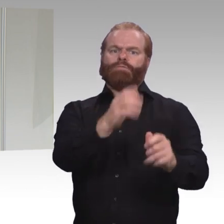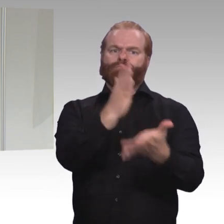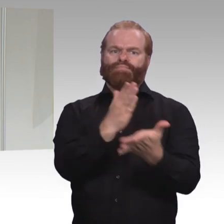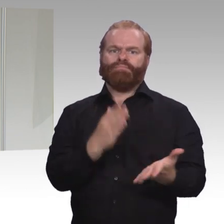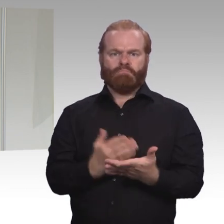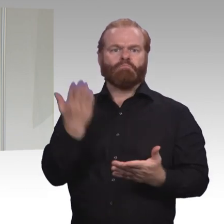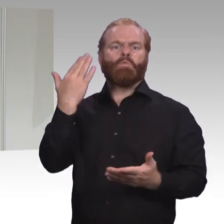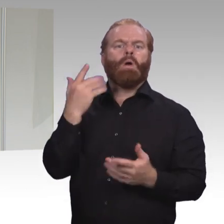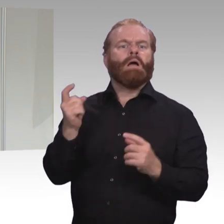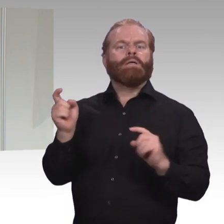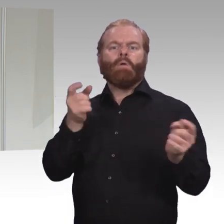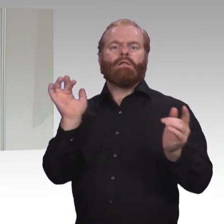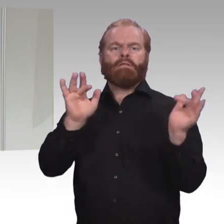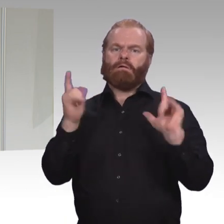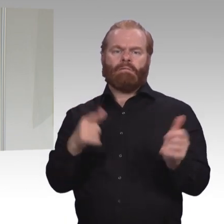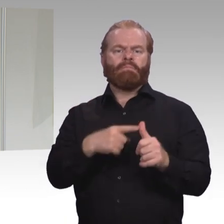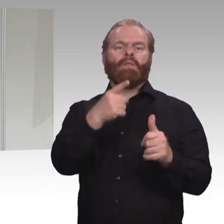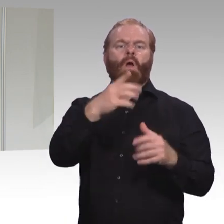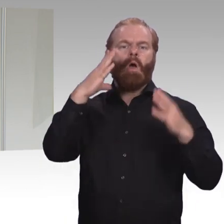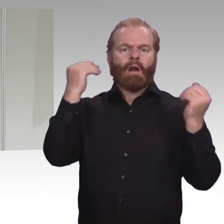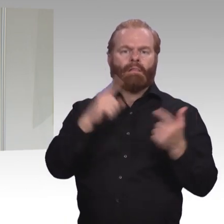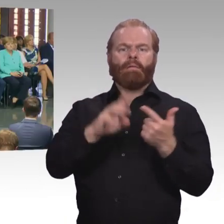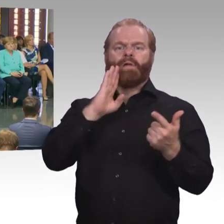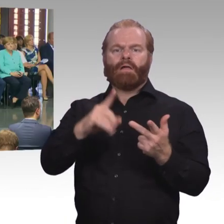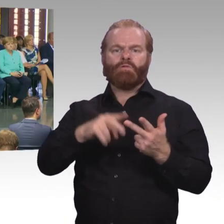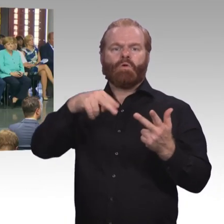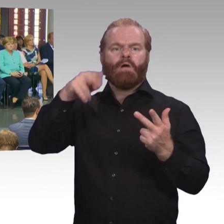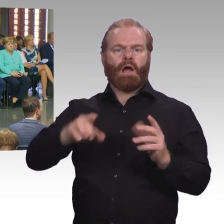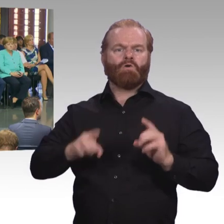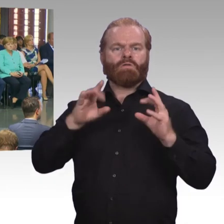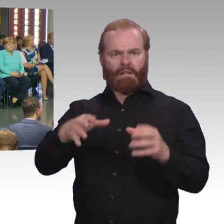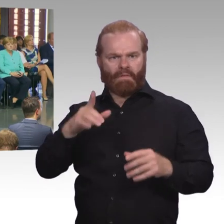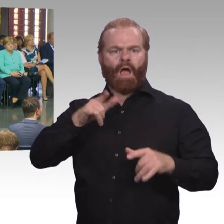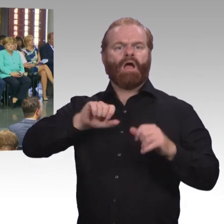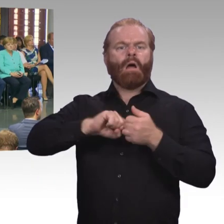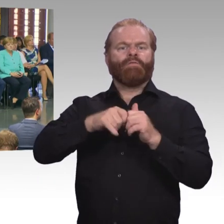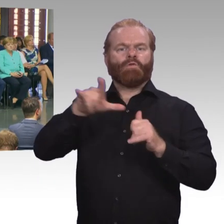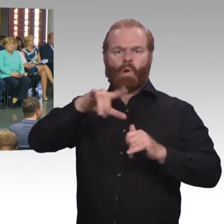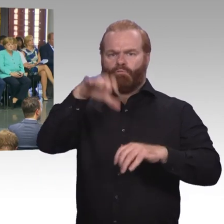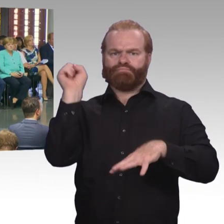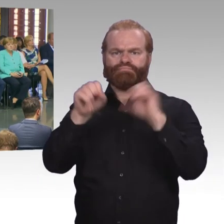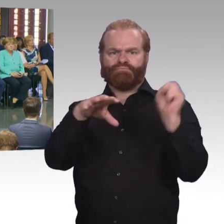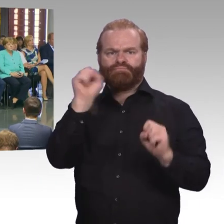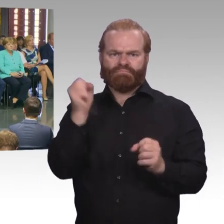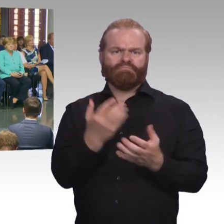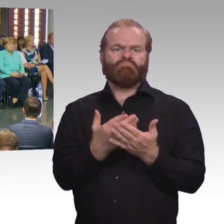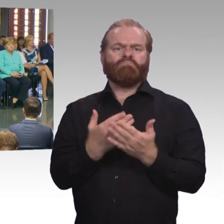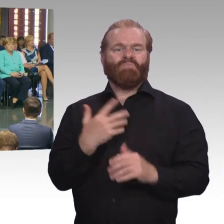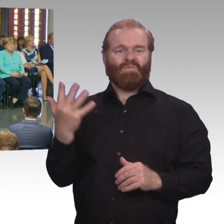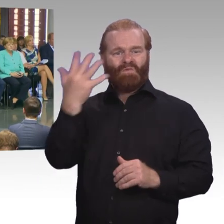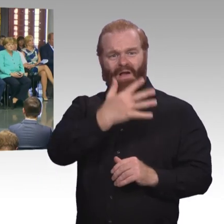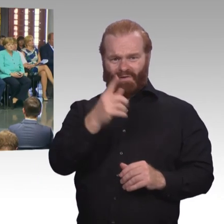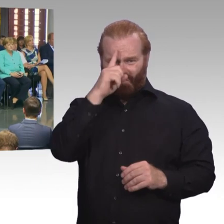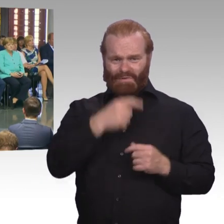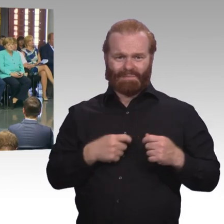die Bundesregierung dem Parlament überantwortet hat, er war richtig gewesen, am 31. Oktober diesen Jahres